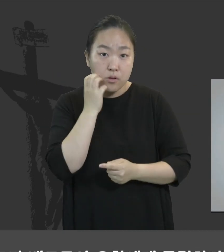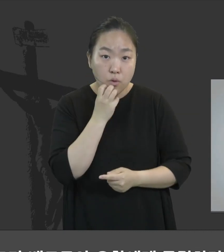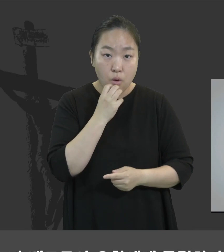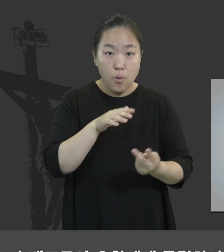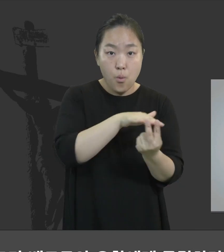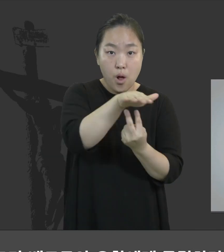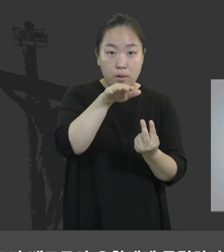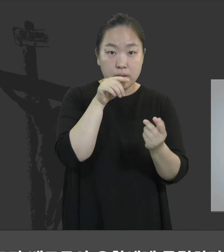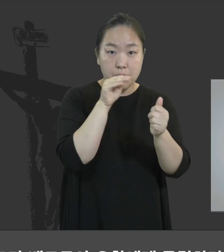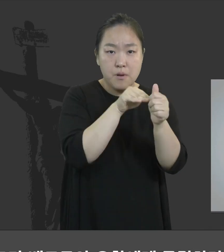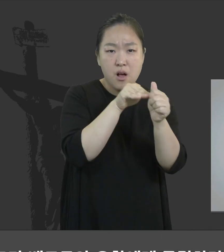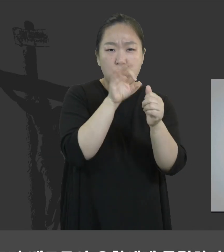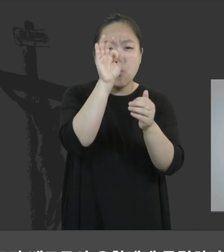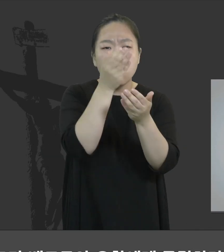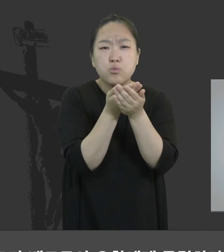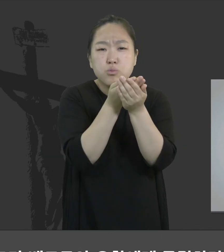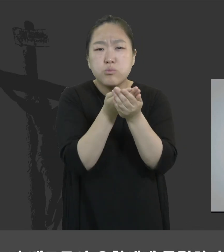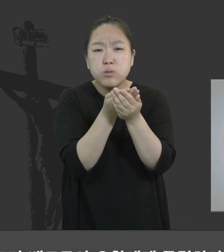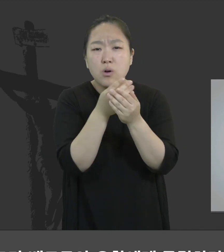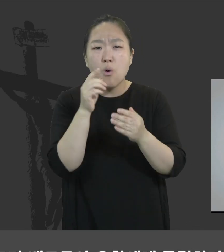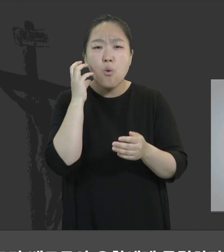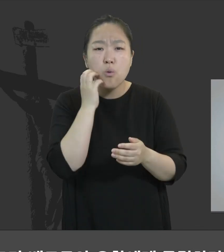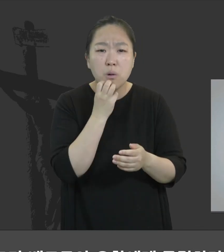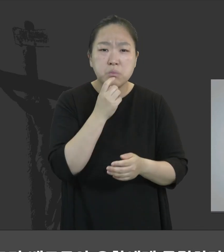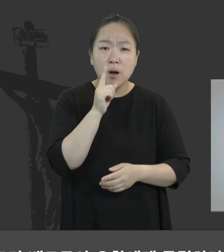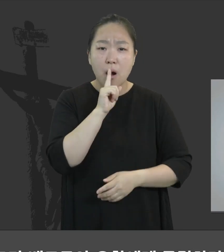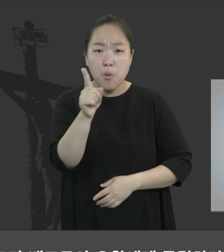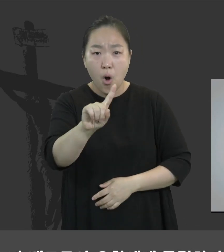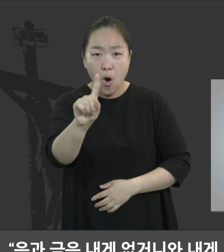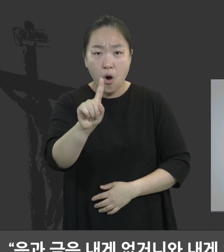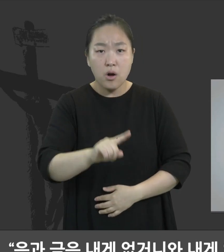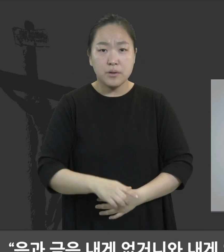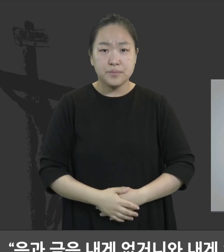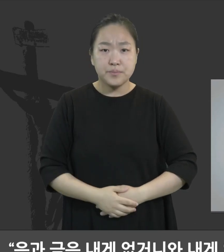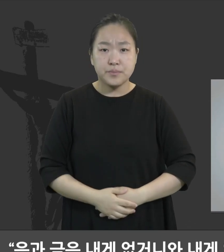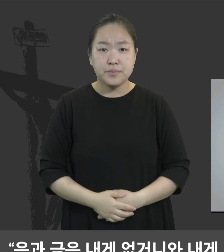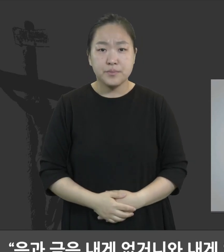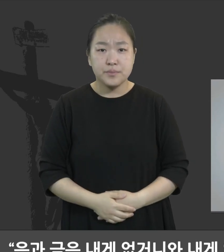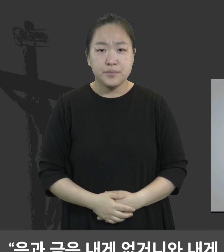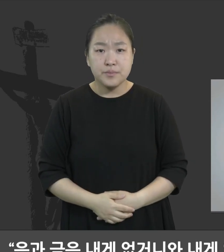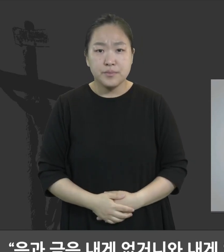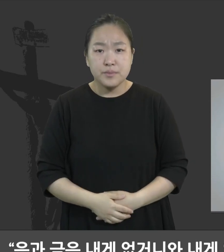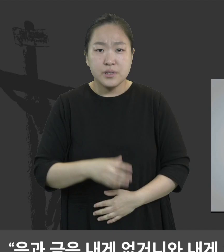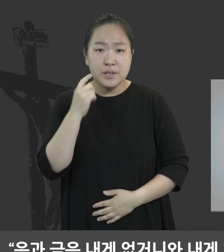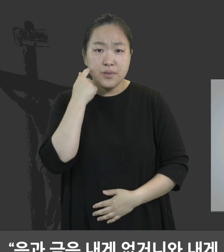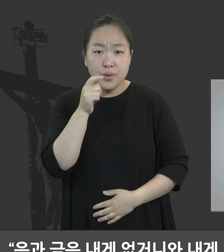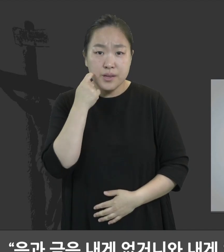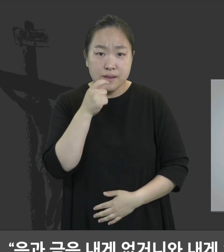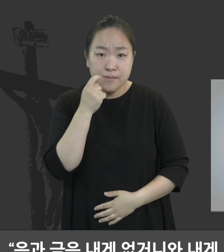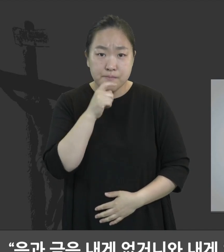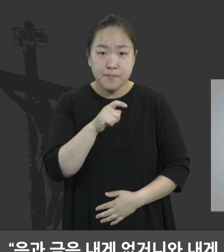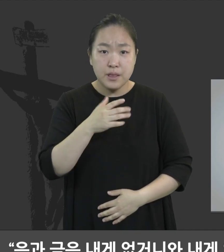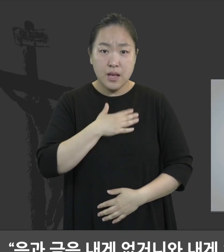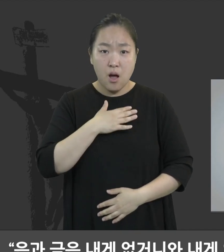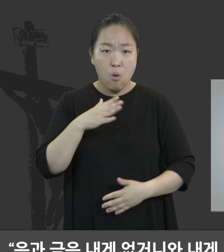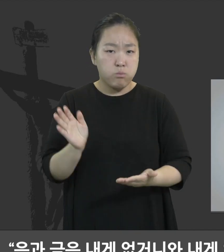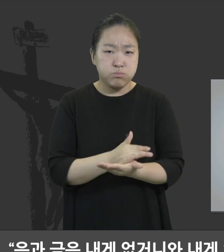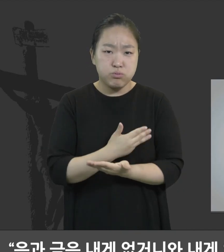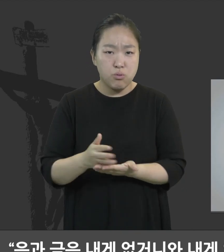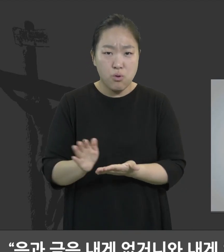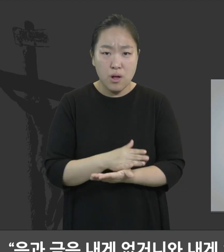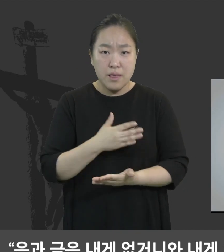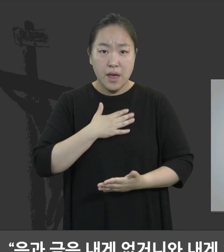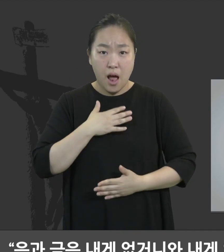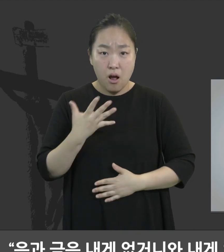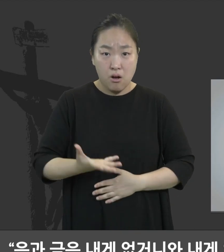베드로와 요한에게 구걸하자 베드로는 이렇게 말합니다. 은과 금은 내게 없거니와 내게